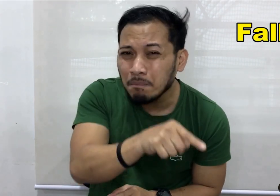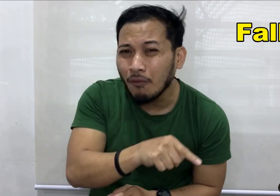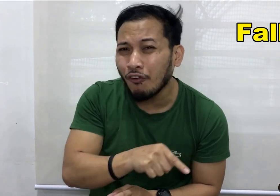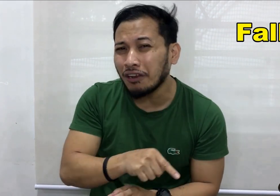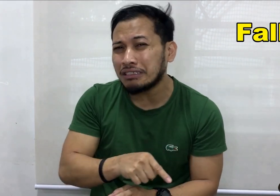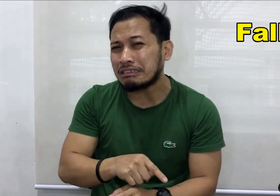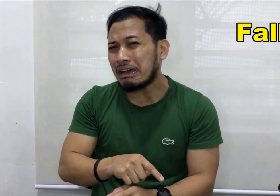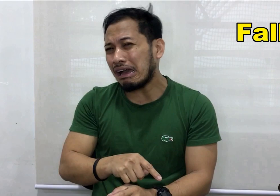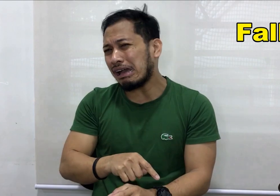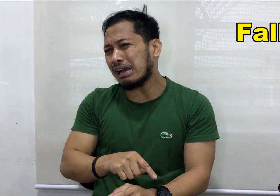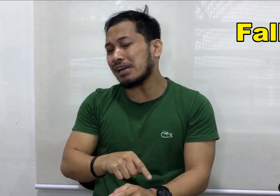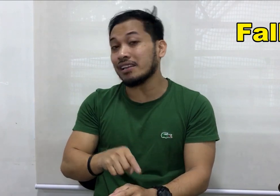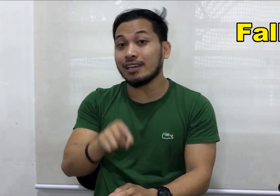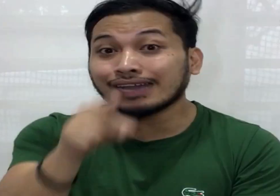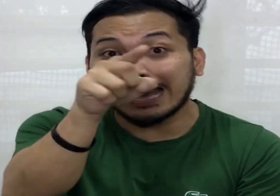napakadaming pa-fall dyan.